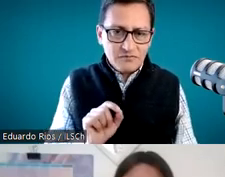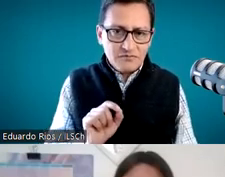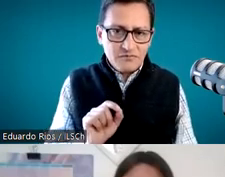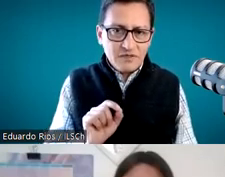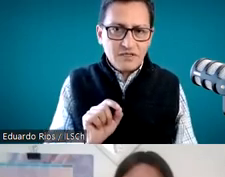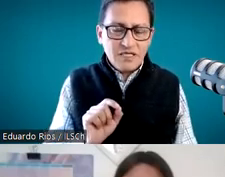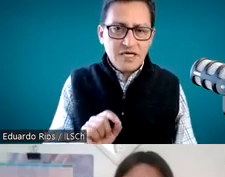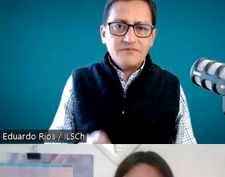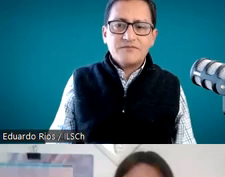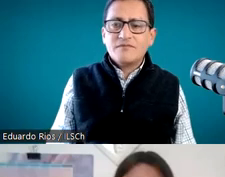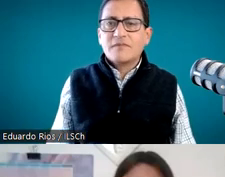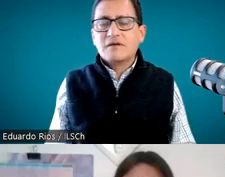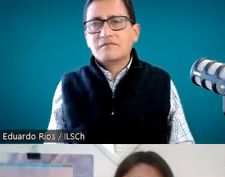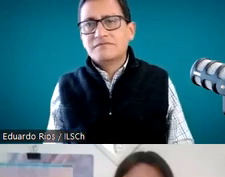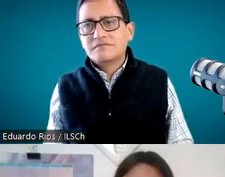señado, diría